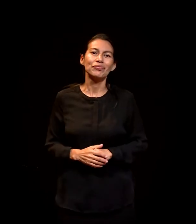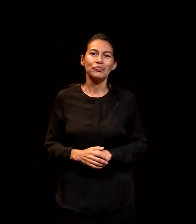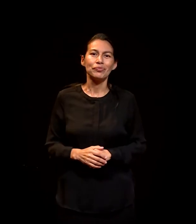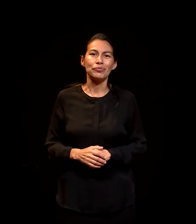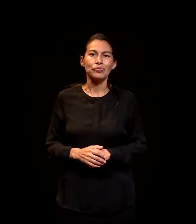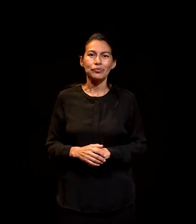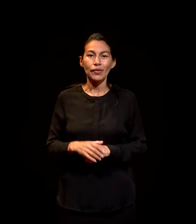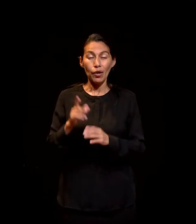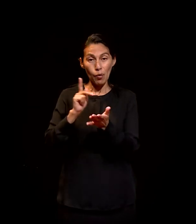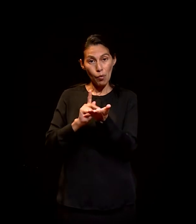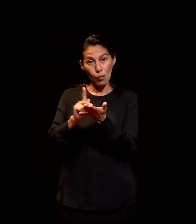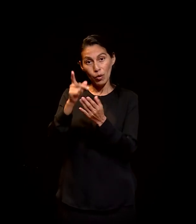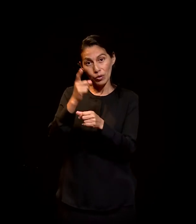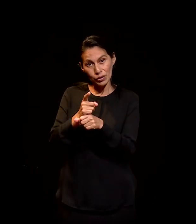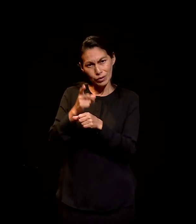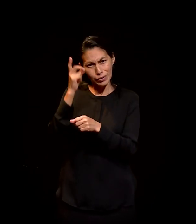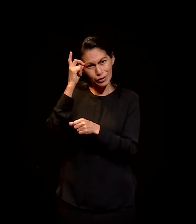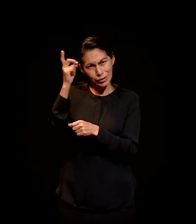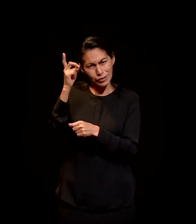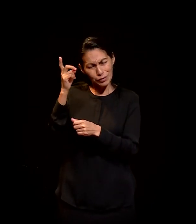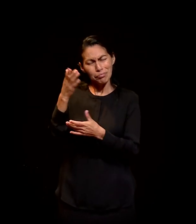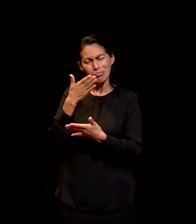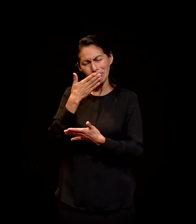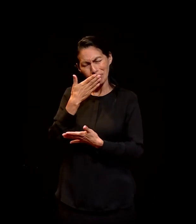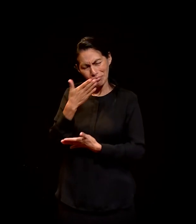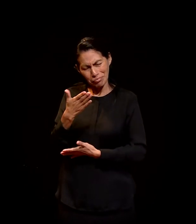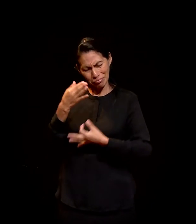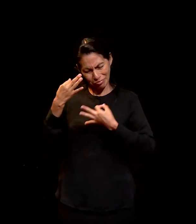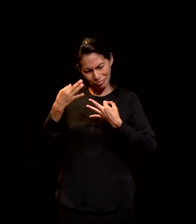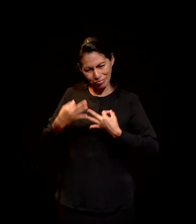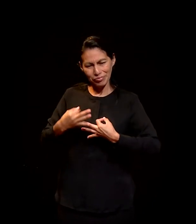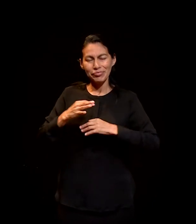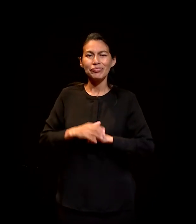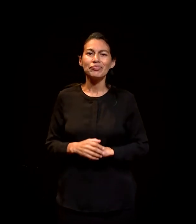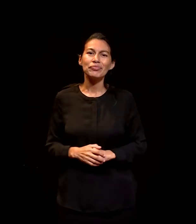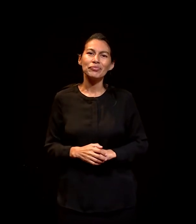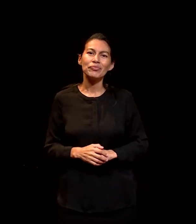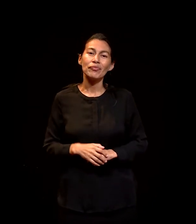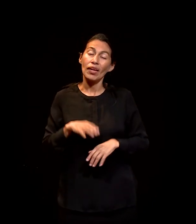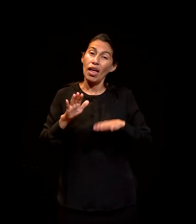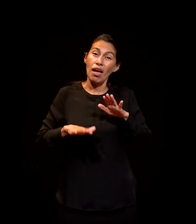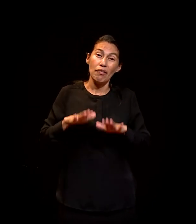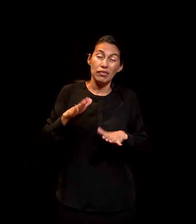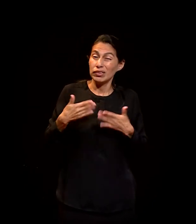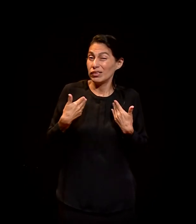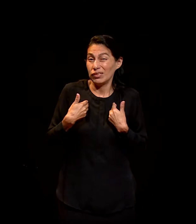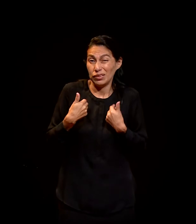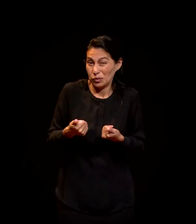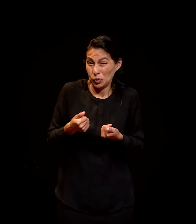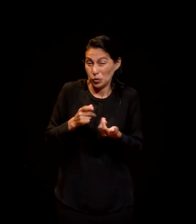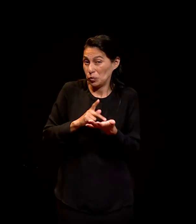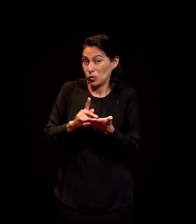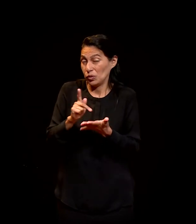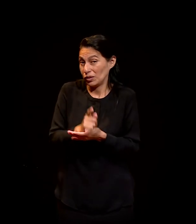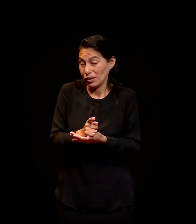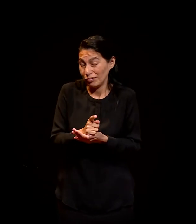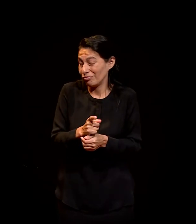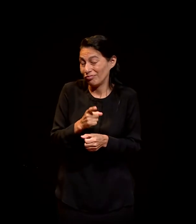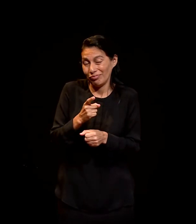de la voluntad de dios y a veces no entendemos montando